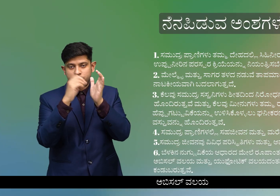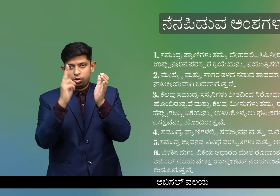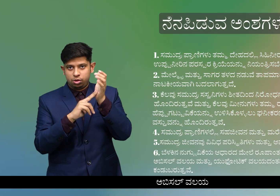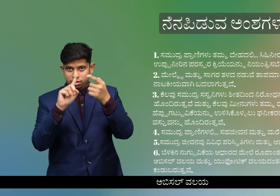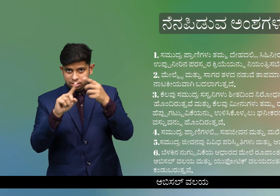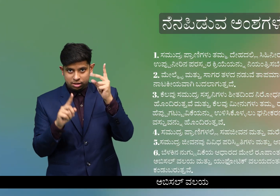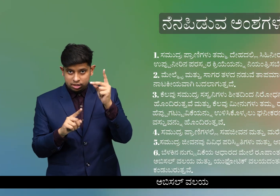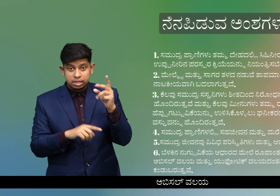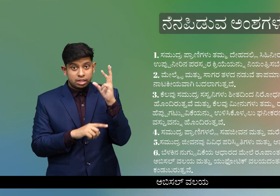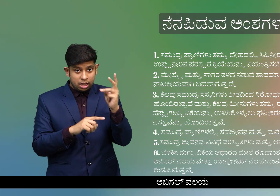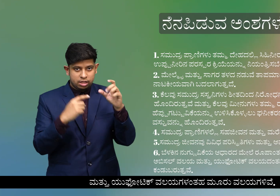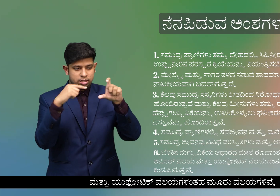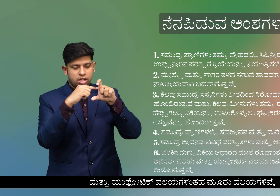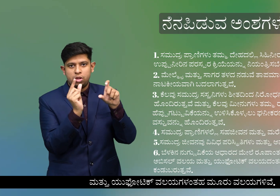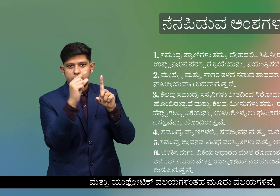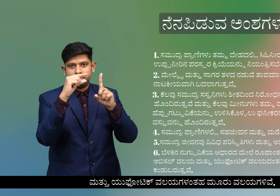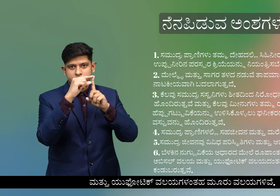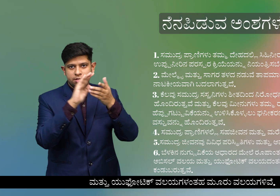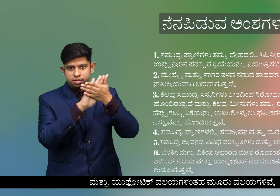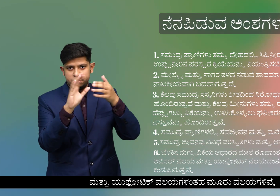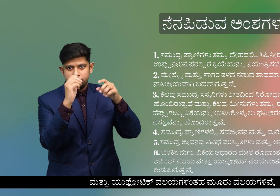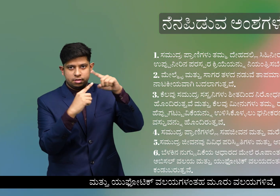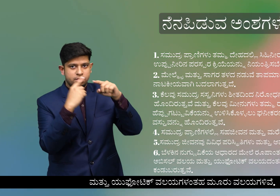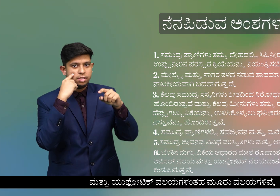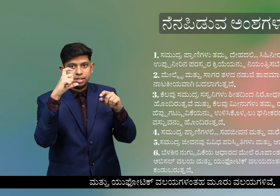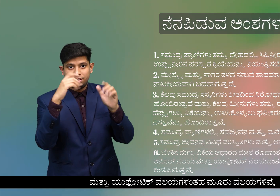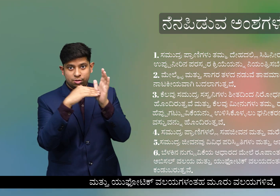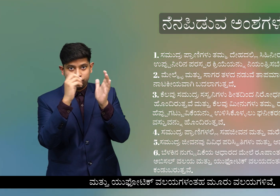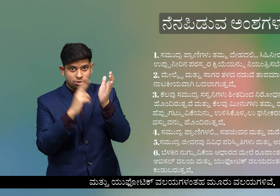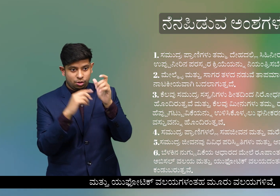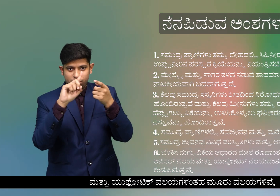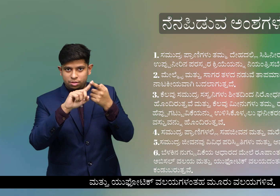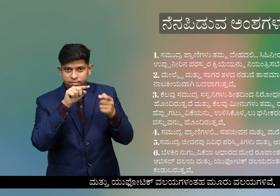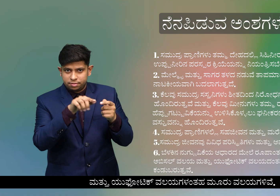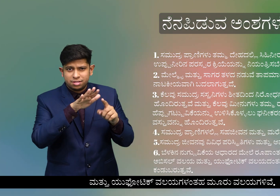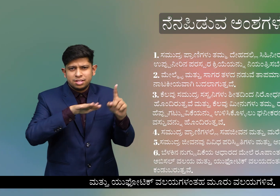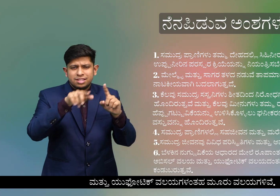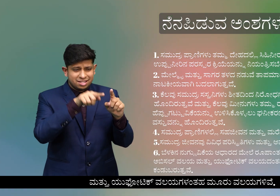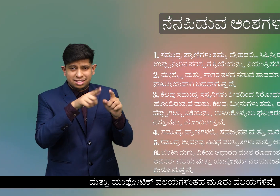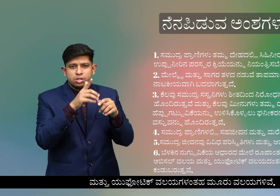ಮತ್ತು ಯುಪೋಟಿಕ್ ವಲಯಗಳಂತಹ 3 ವಲಯಗಳಿವೆ.